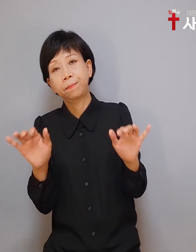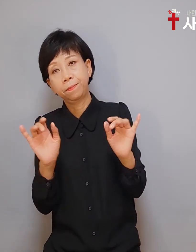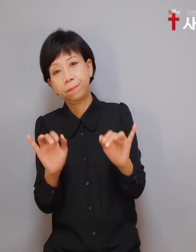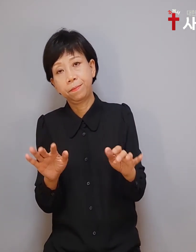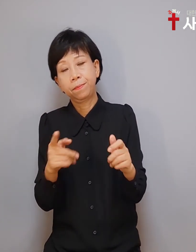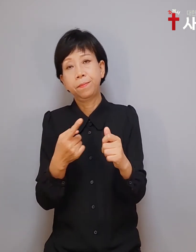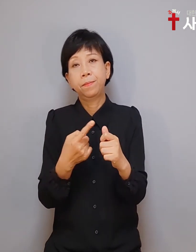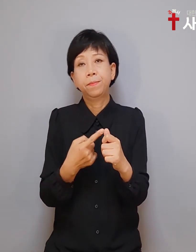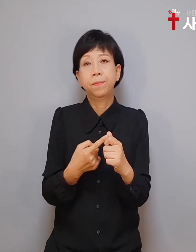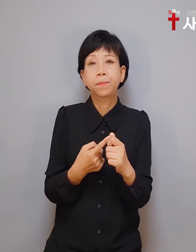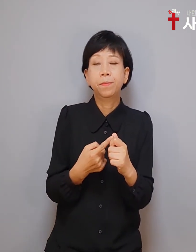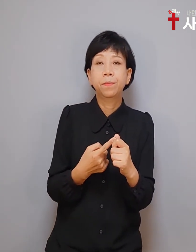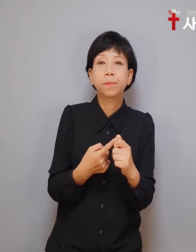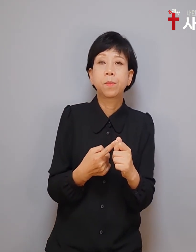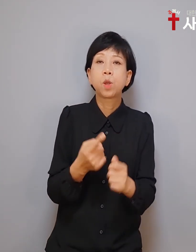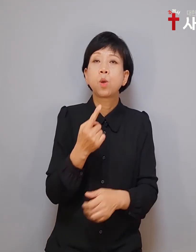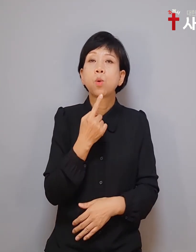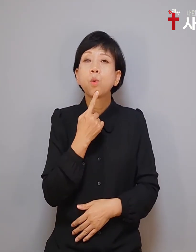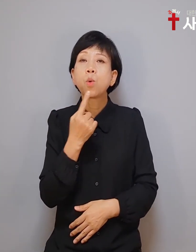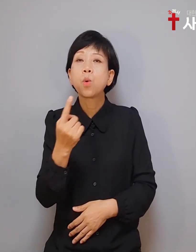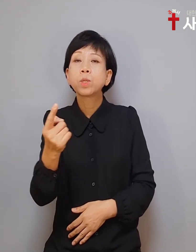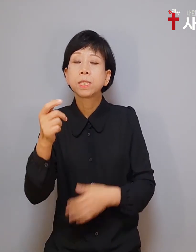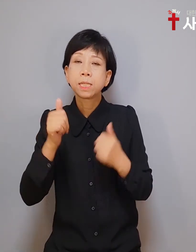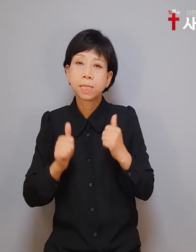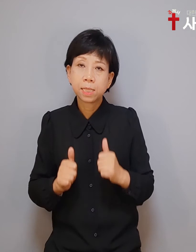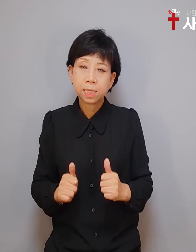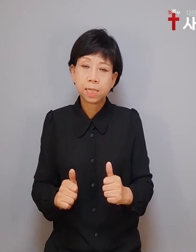오 신실하신 주, 오